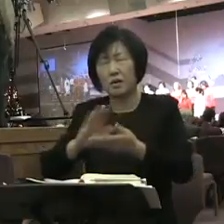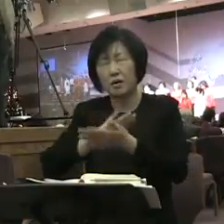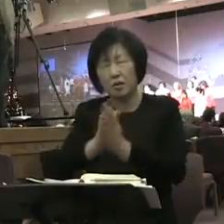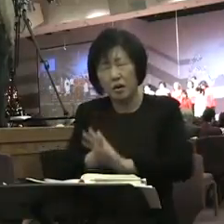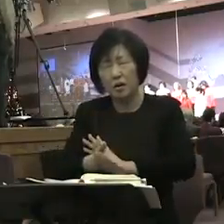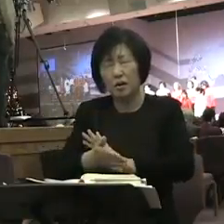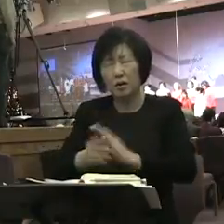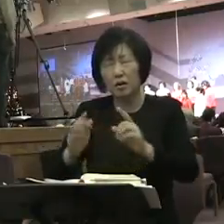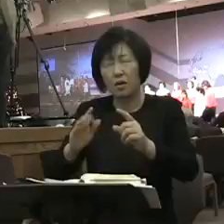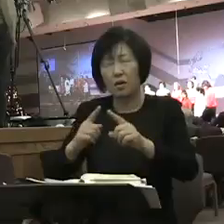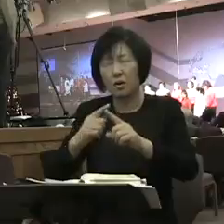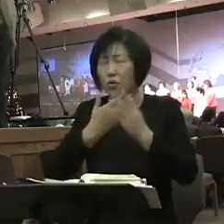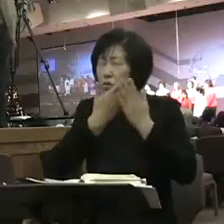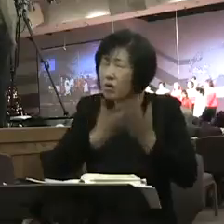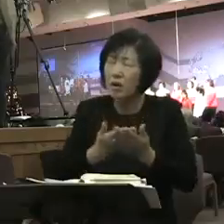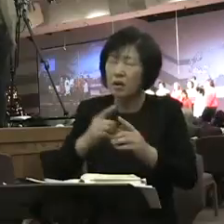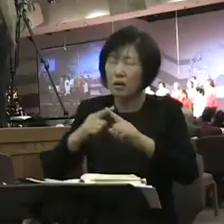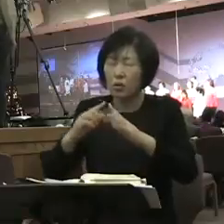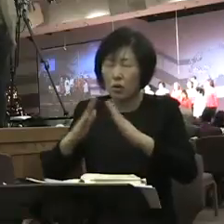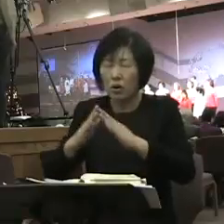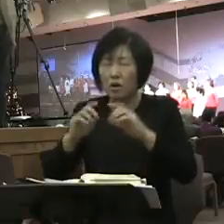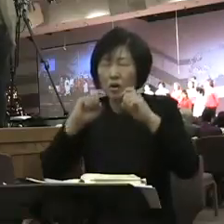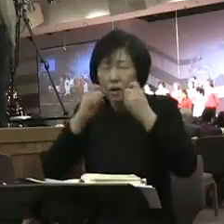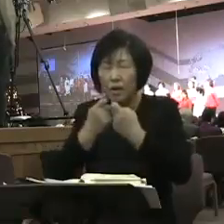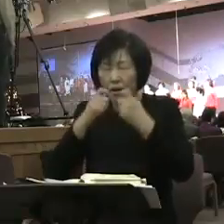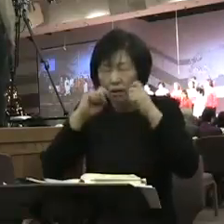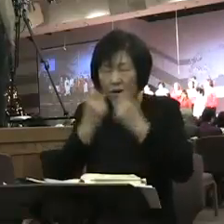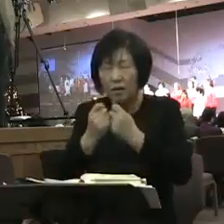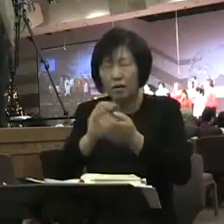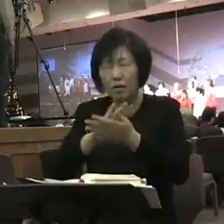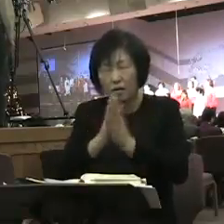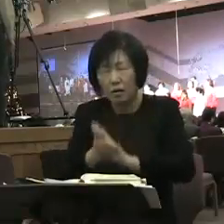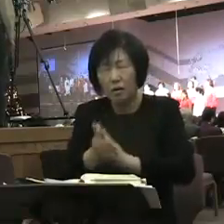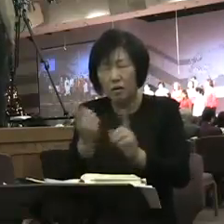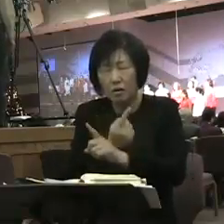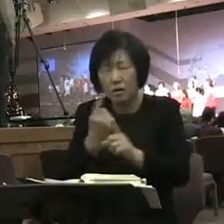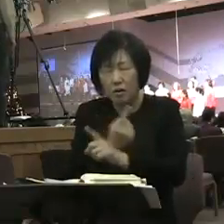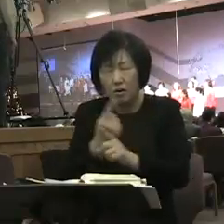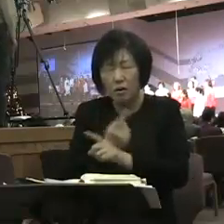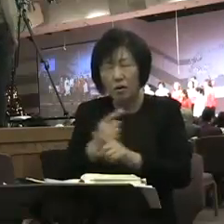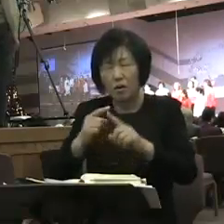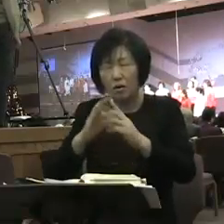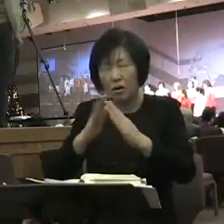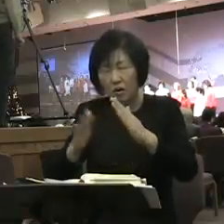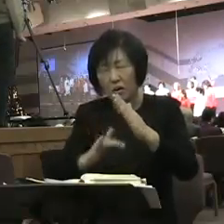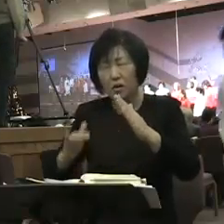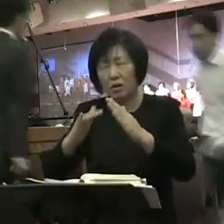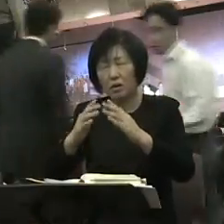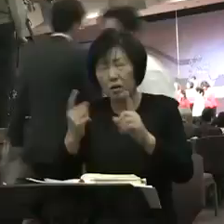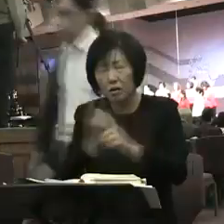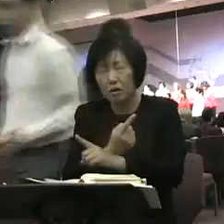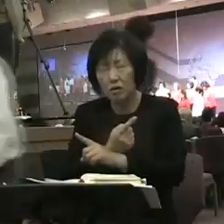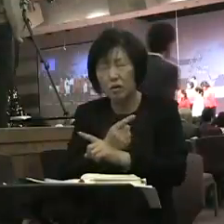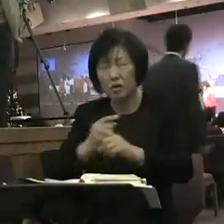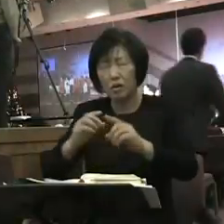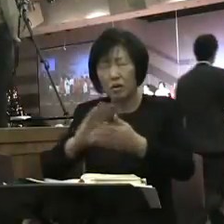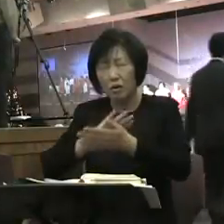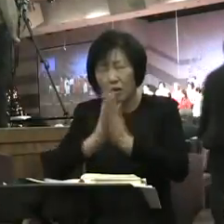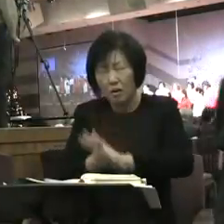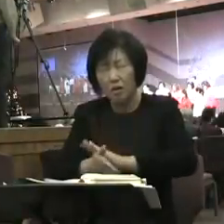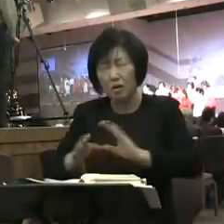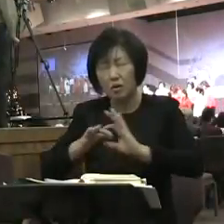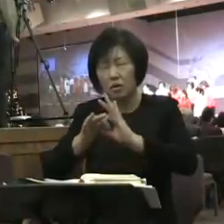귀한 교회로 하나님 만들어주시네. 개인이 변하고 가정이 변하고 교회가 변하고 변함을 통하여 세상을